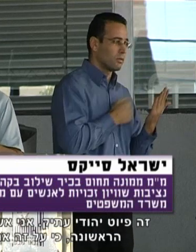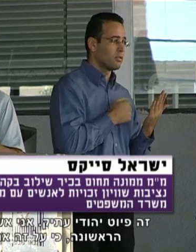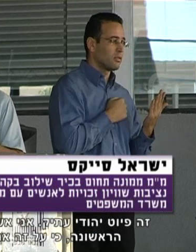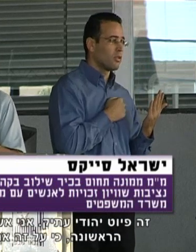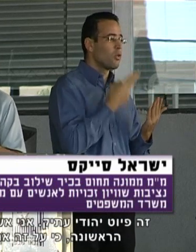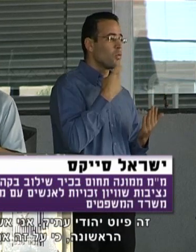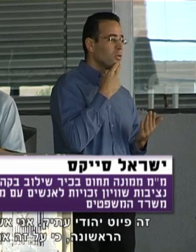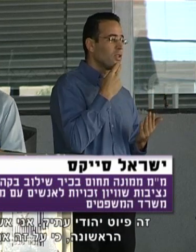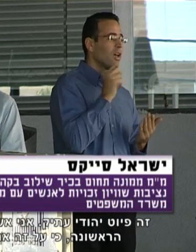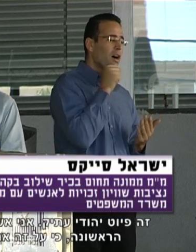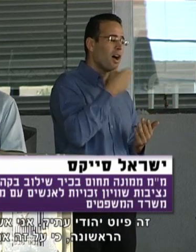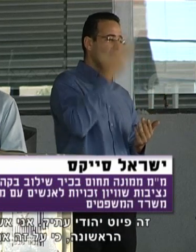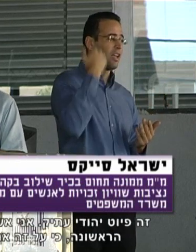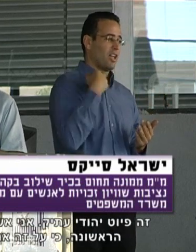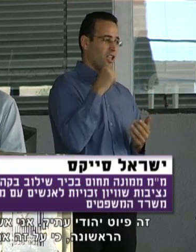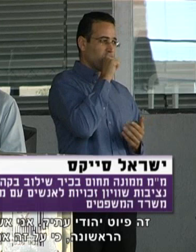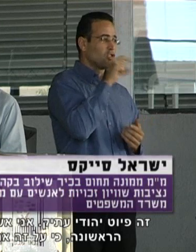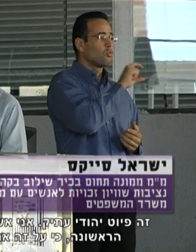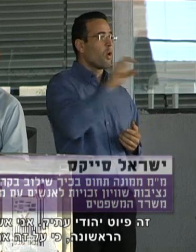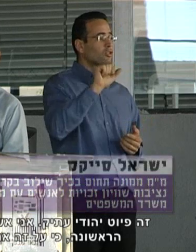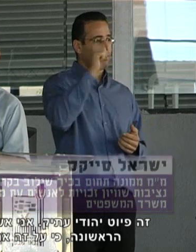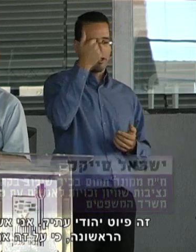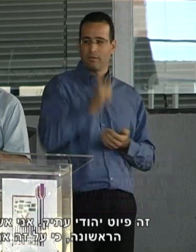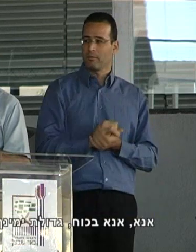אני אשאיר את השורה הראשונה כי על זה אני מדבר.